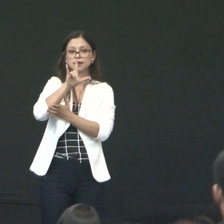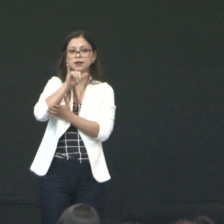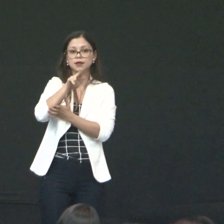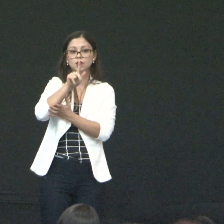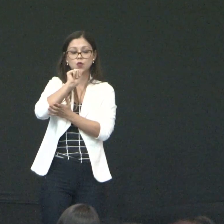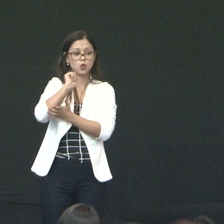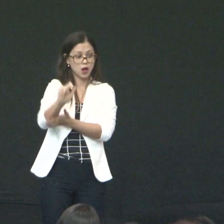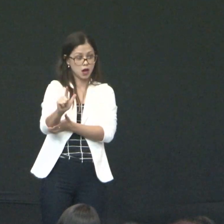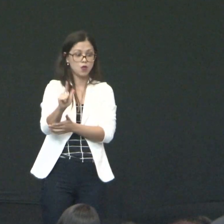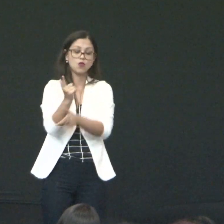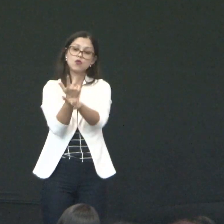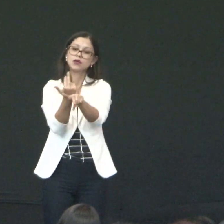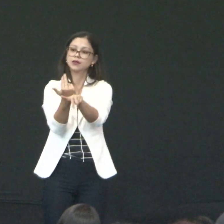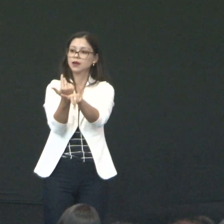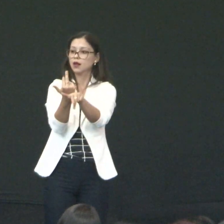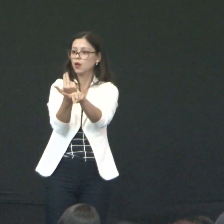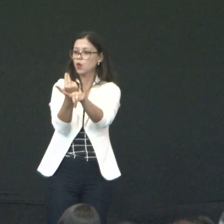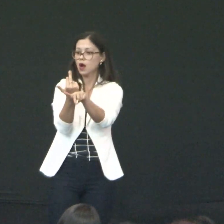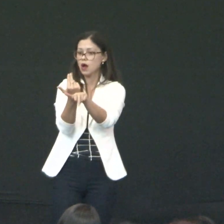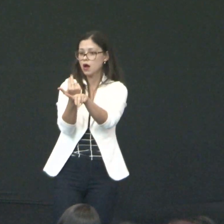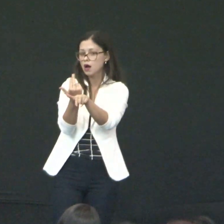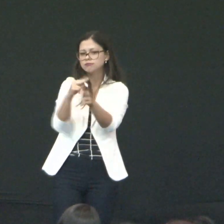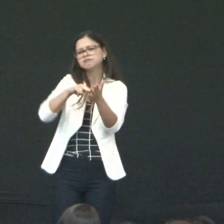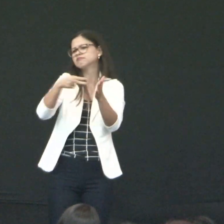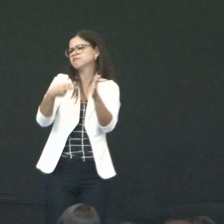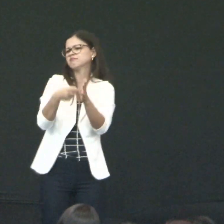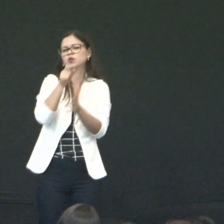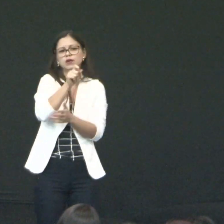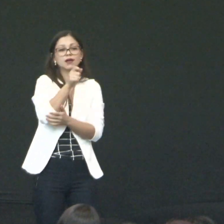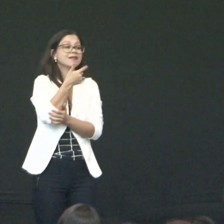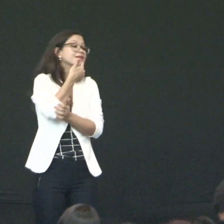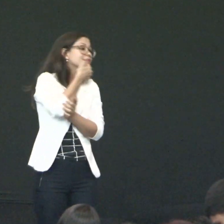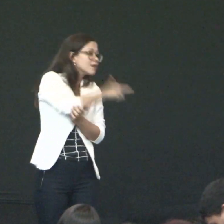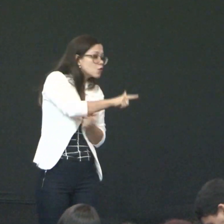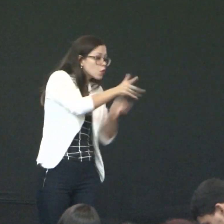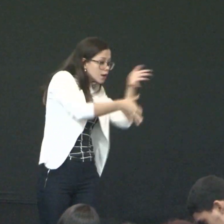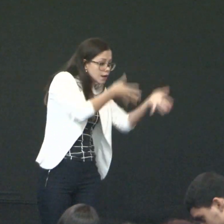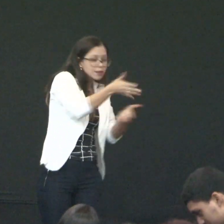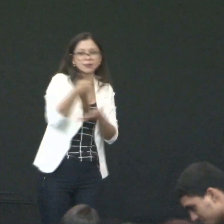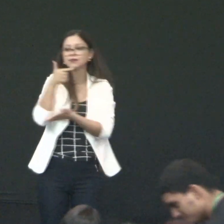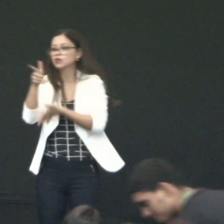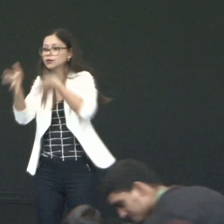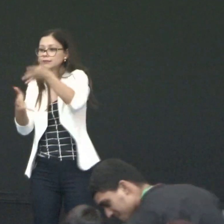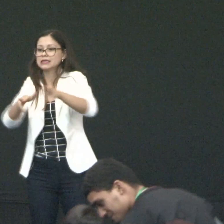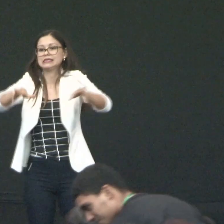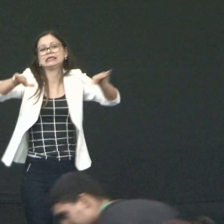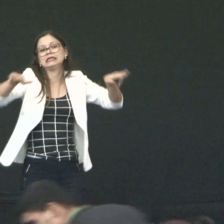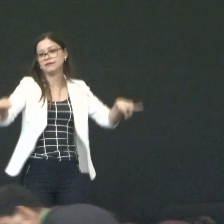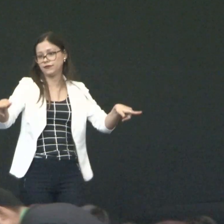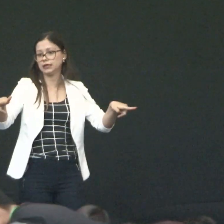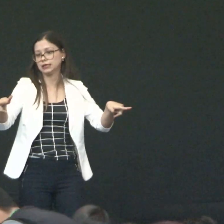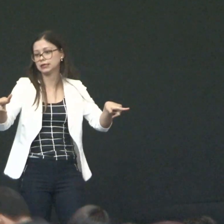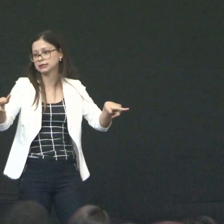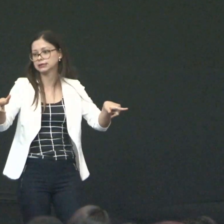Ele também pode atuar numa tradução intermodal, interlingual, aliás, que são de